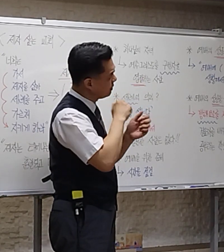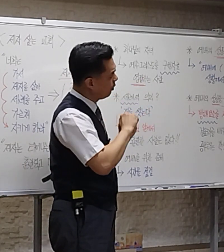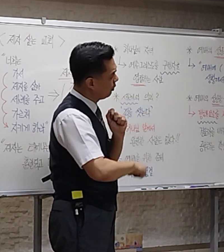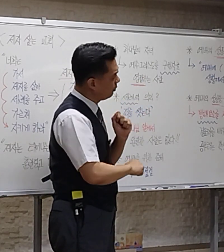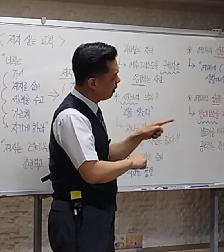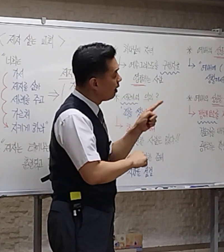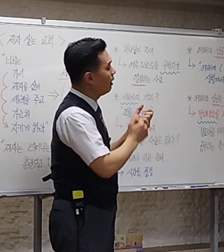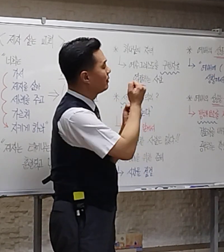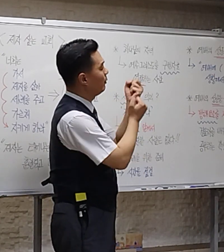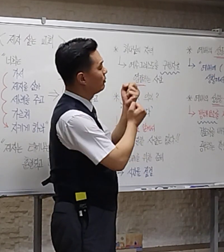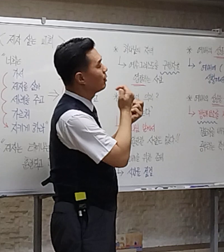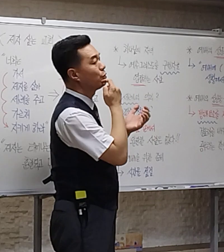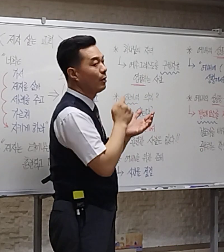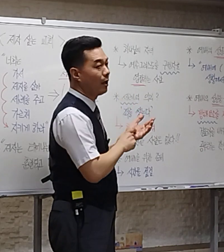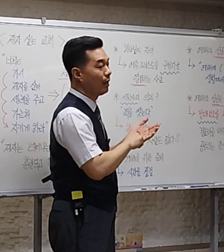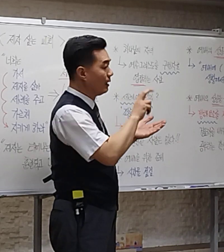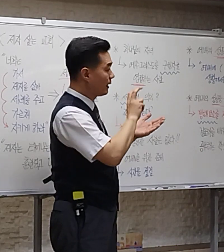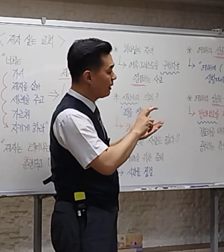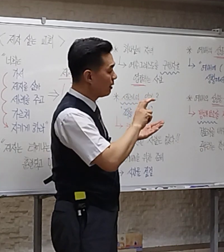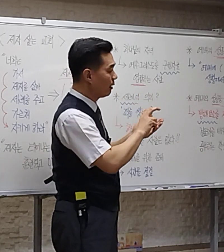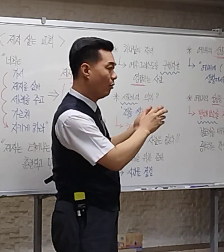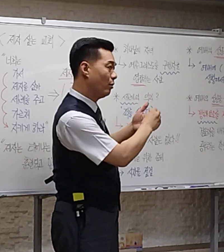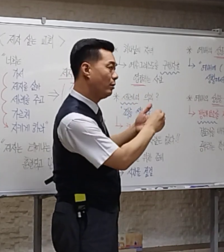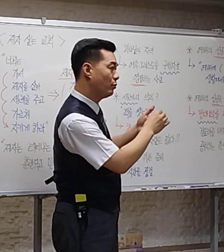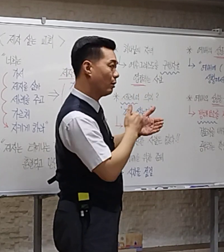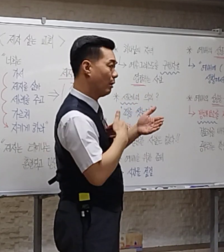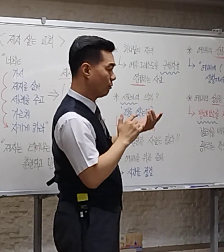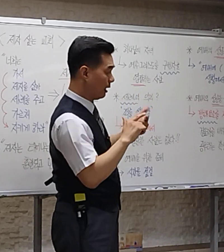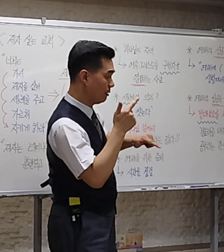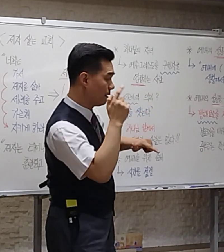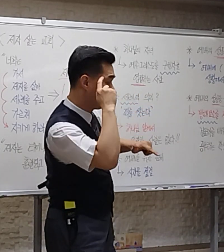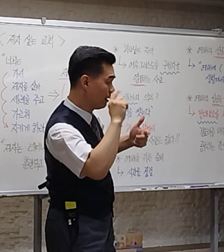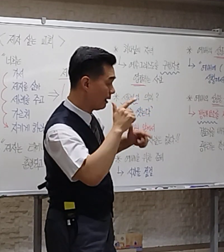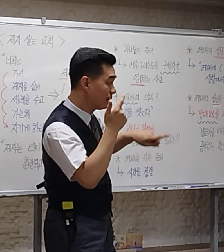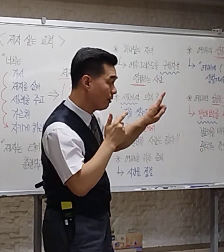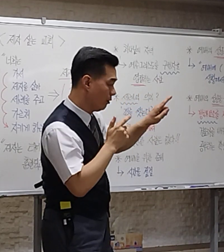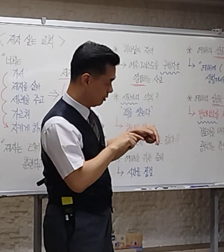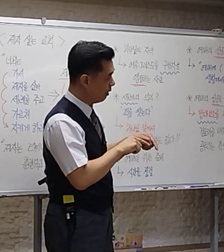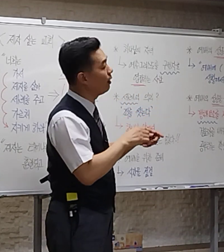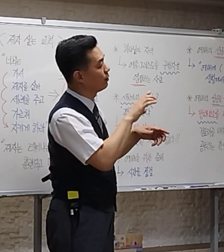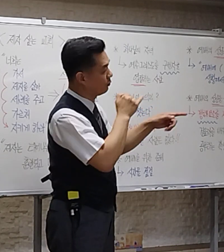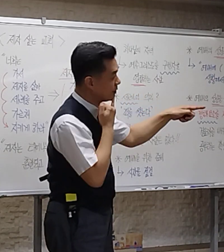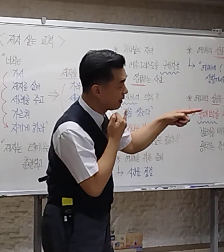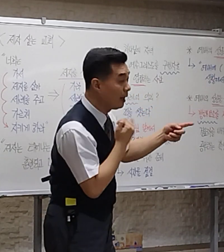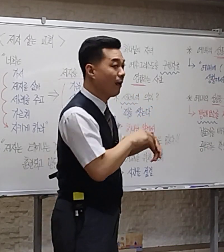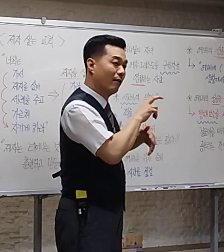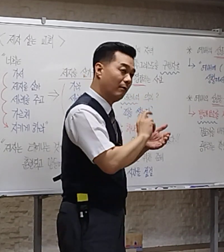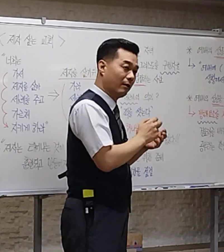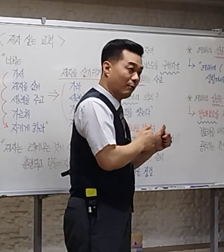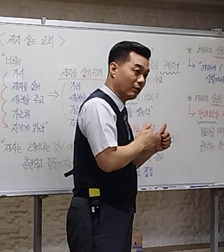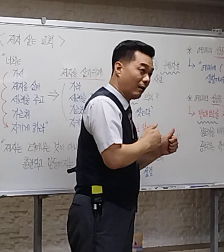굉장히 어려웠는데 설명하니까 쉽네. 찬양 가사 인도자하고 나하고 다른 애 생각이 다른 이것도 괜찮네. 뭐 이렇게 하면서 따라갈